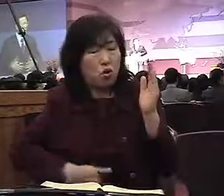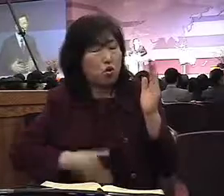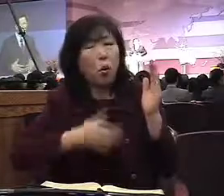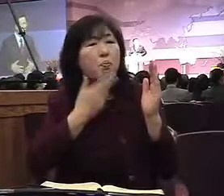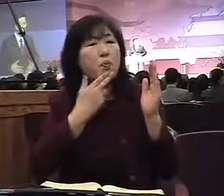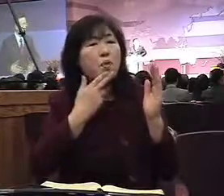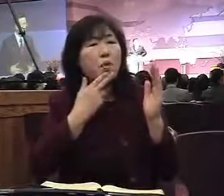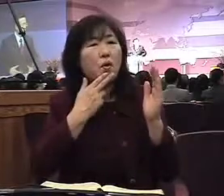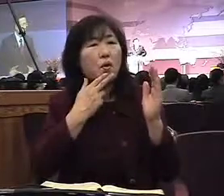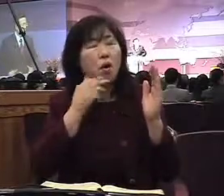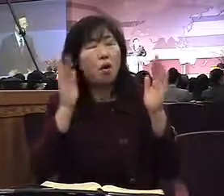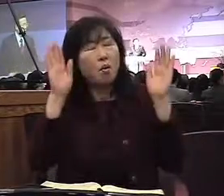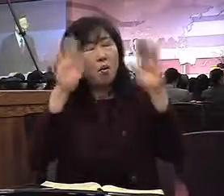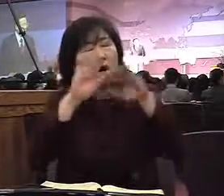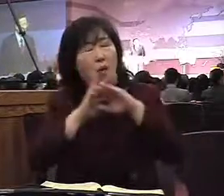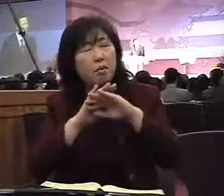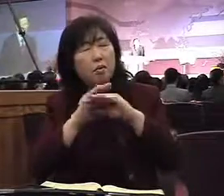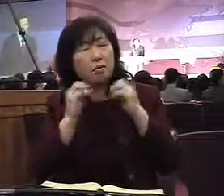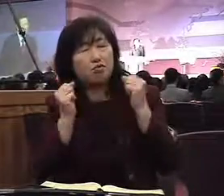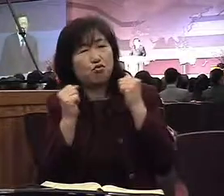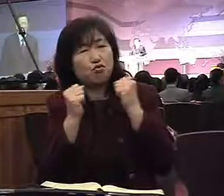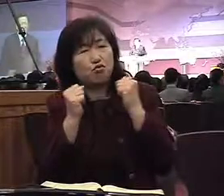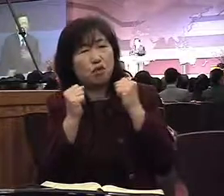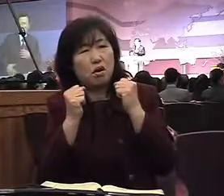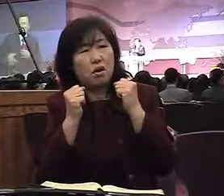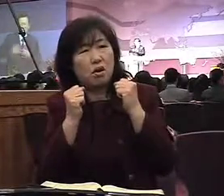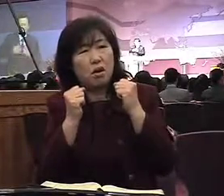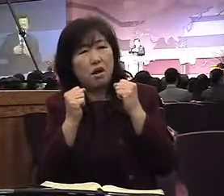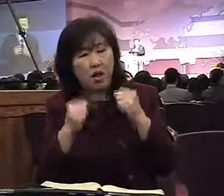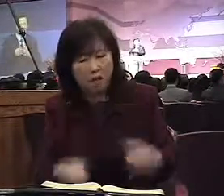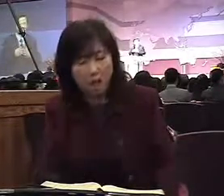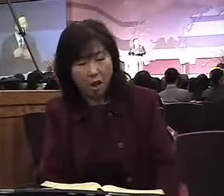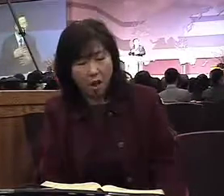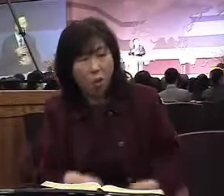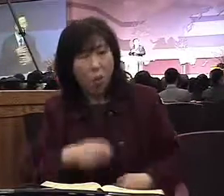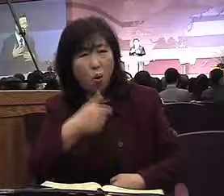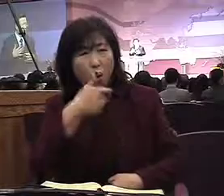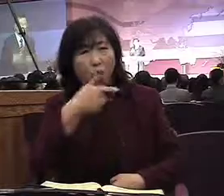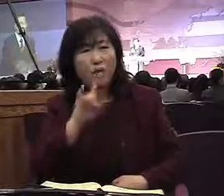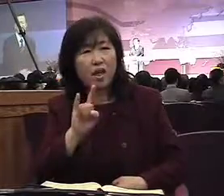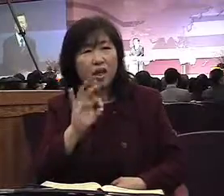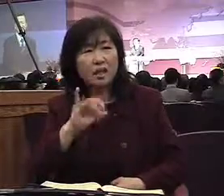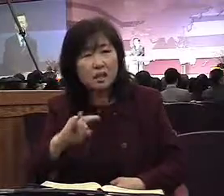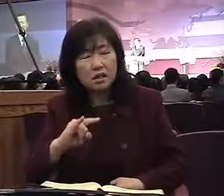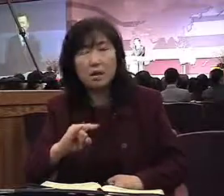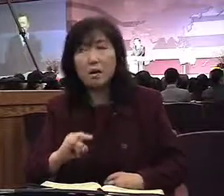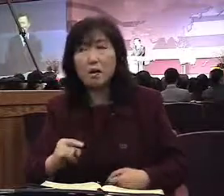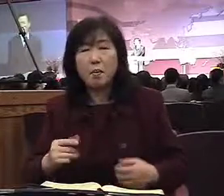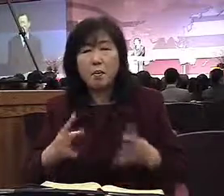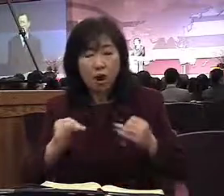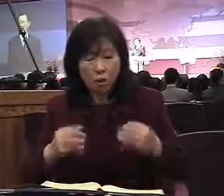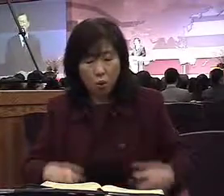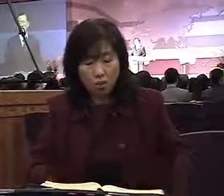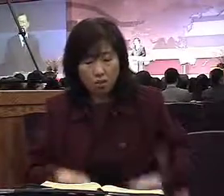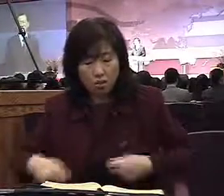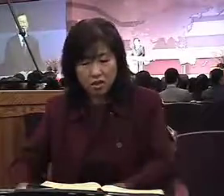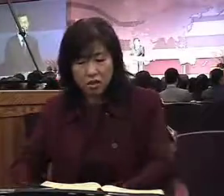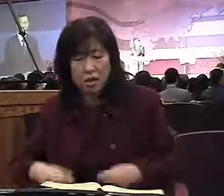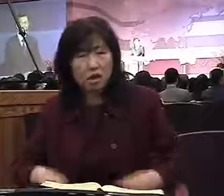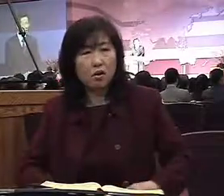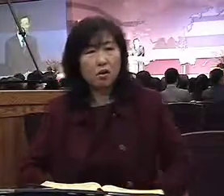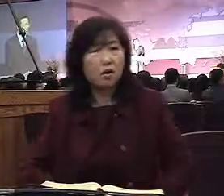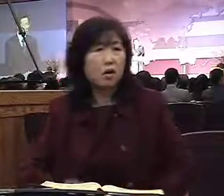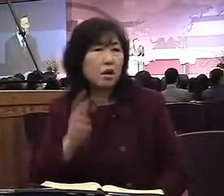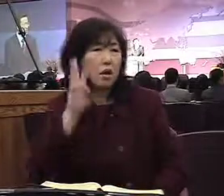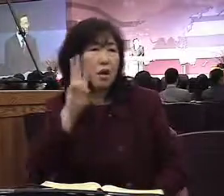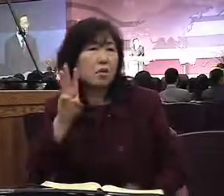그래가지고 밤에요. 아무튼 내일에다가 그 다음에 아무튼 많이 껴입고선 그리고 3일을